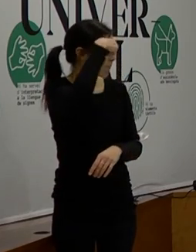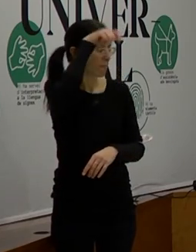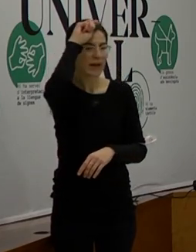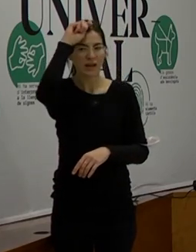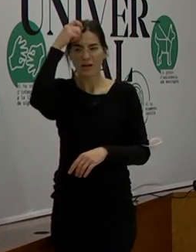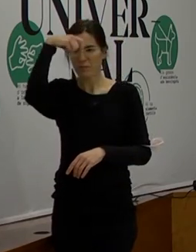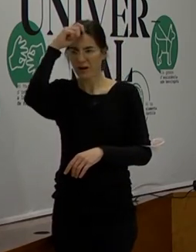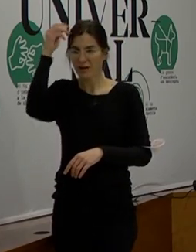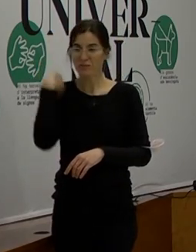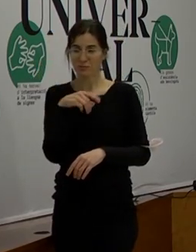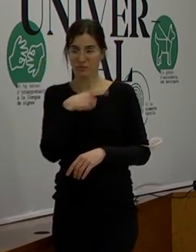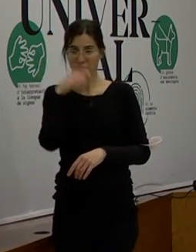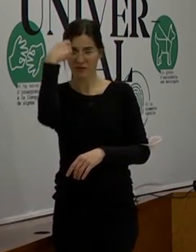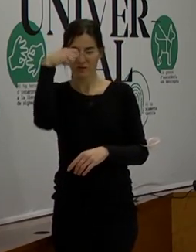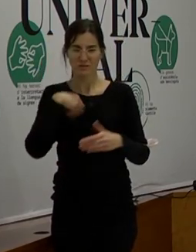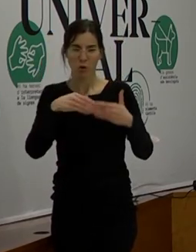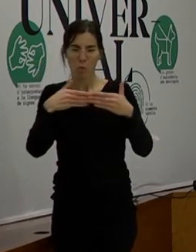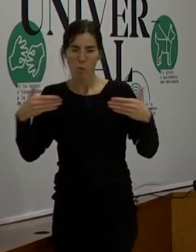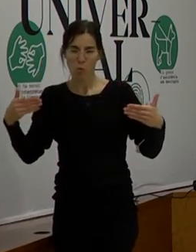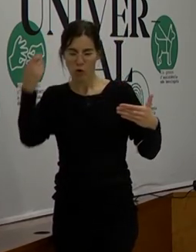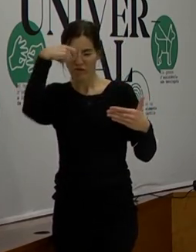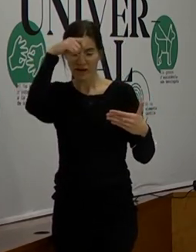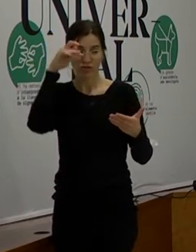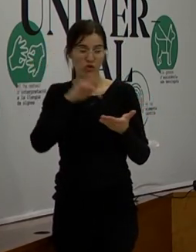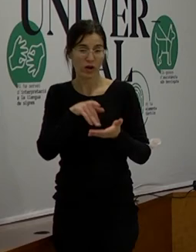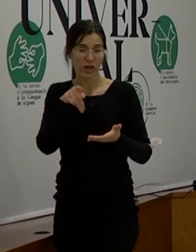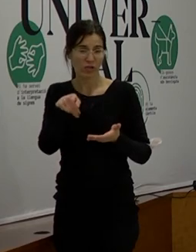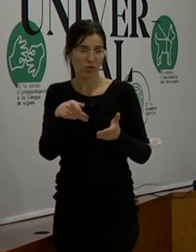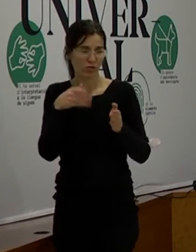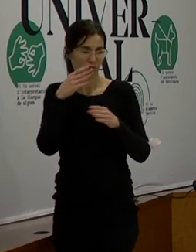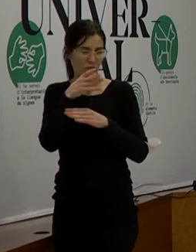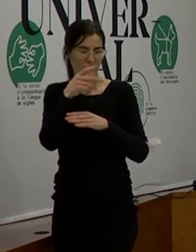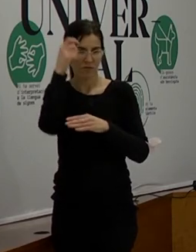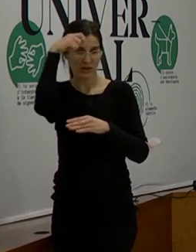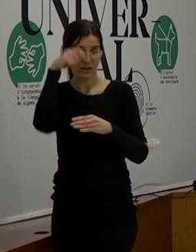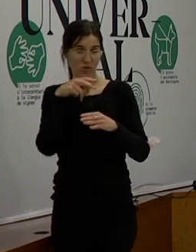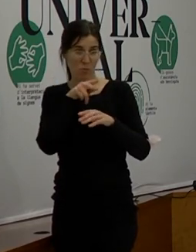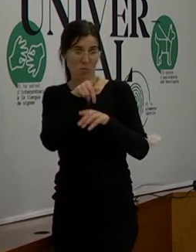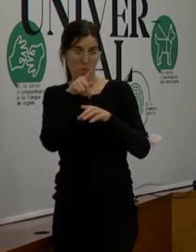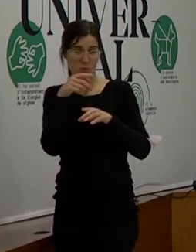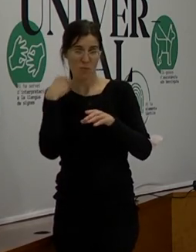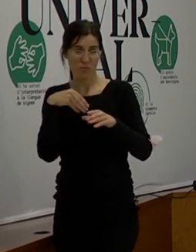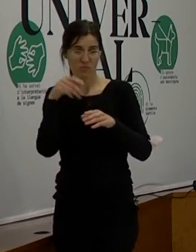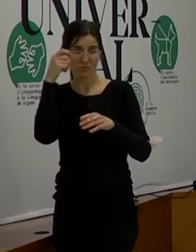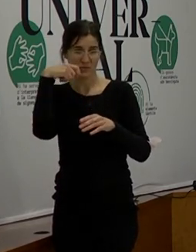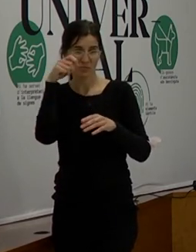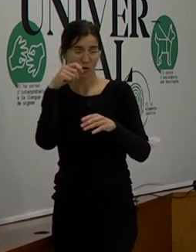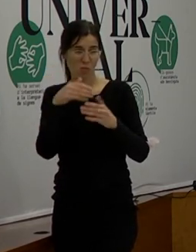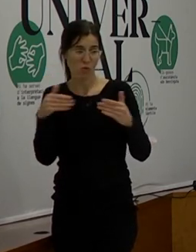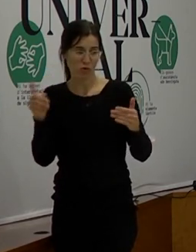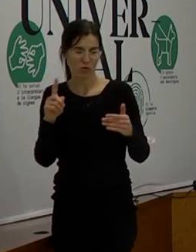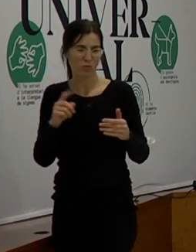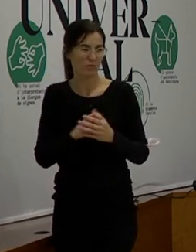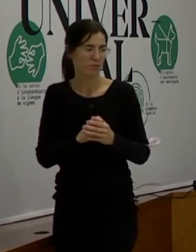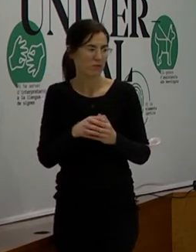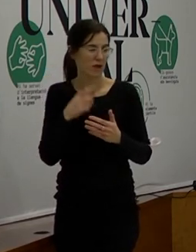Berlín. Sí, sí, esto es Berlín. El muro de Berlín. Quan vagis a Berlín, no li parlis del muro, eh? No volen sentir parlar. Però hi